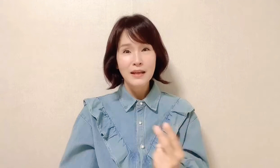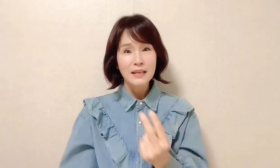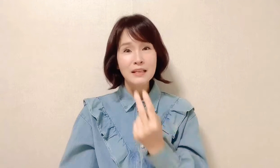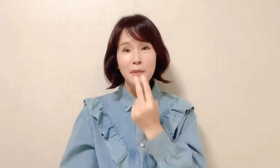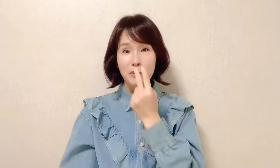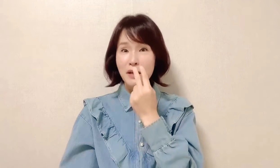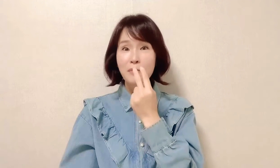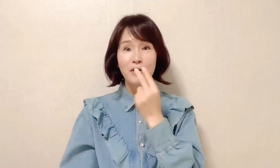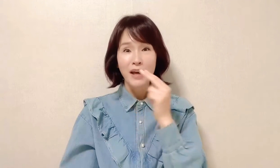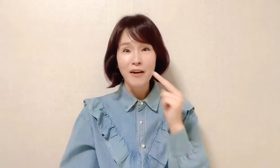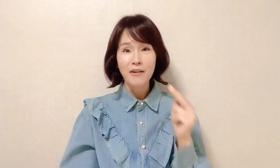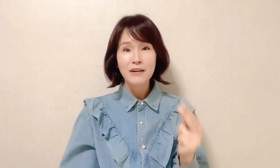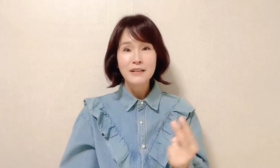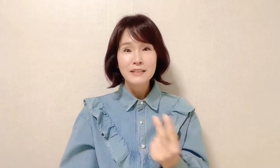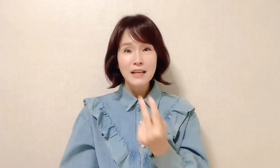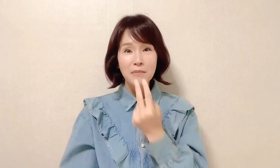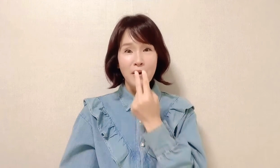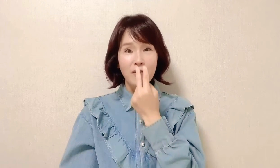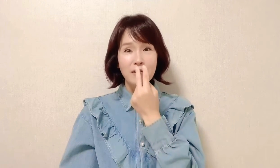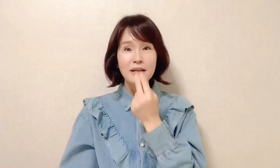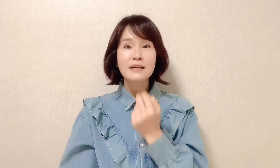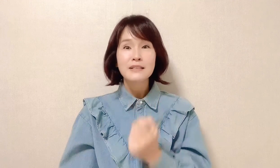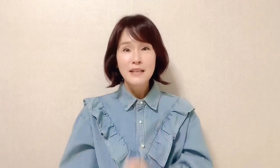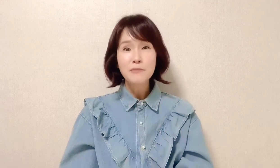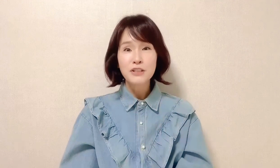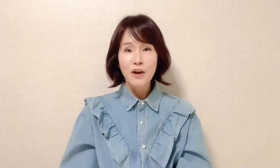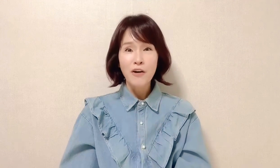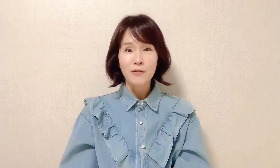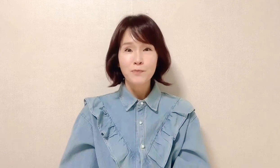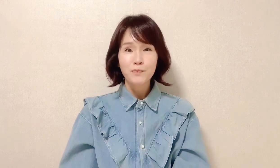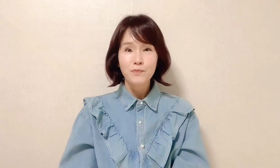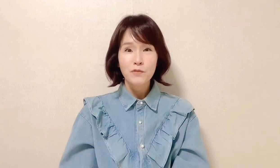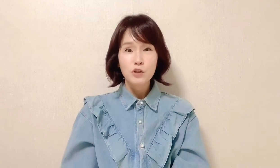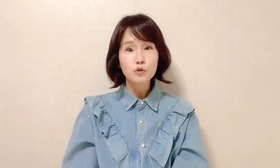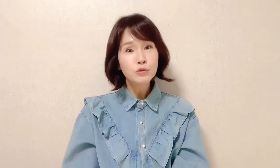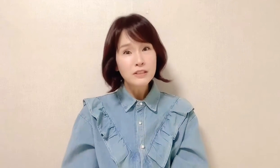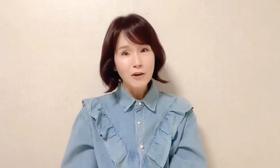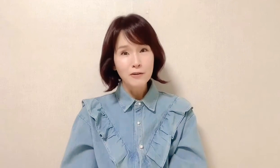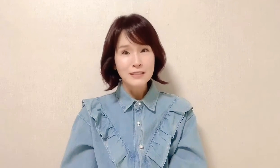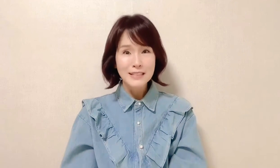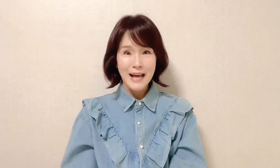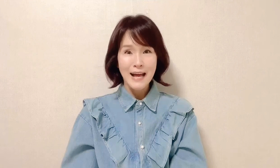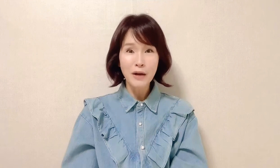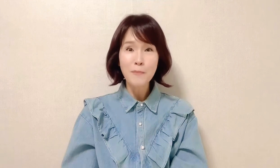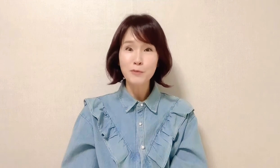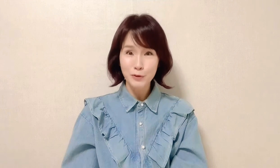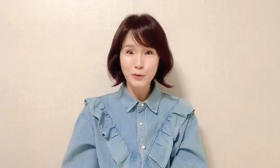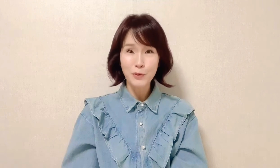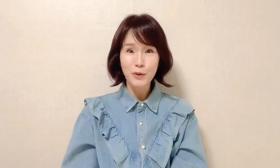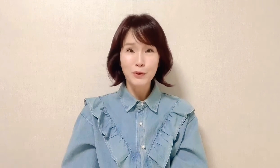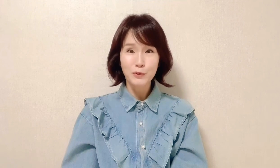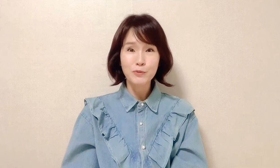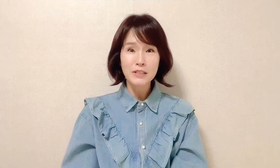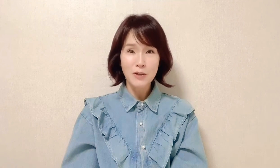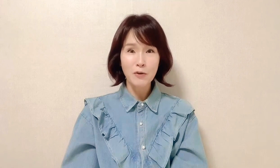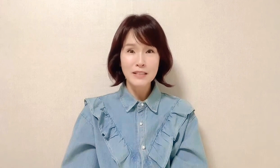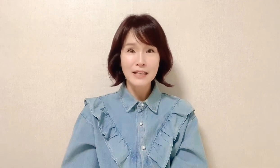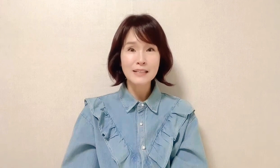이게 바로 생명이에요. 생명. 샘은요 우물정자, 한문으로 우물정자를